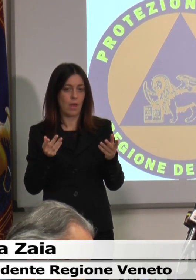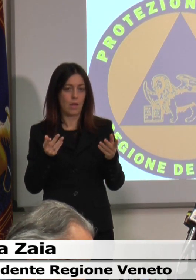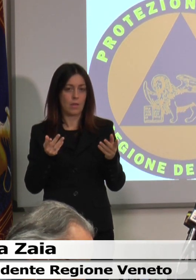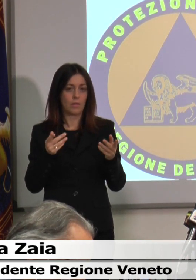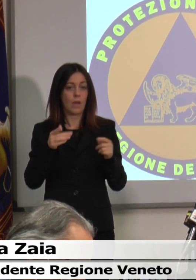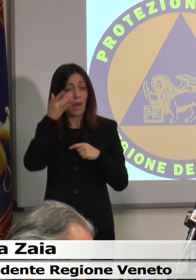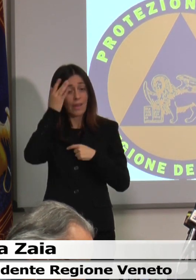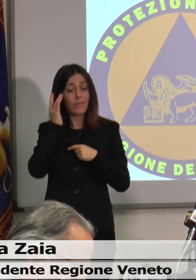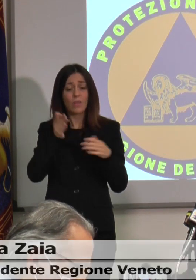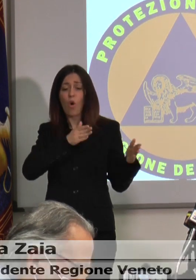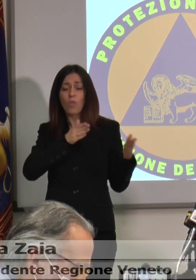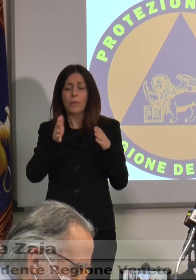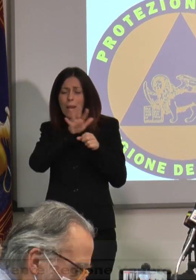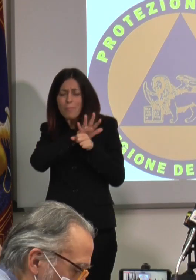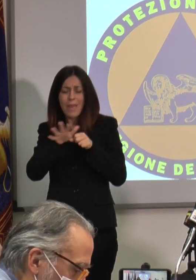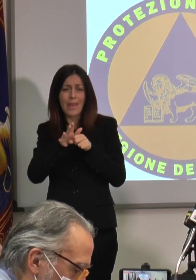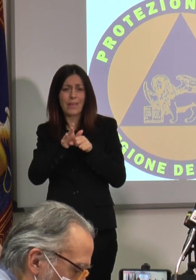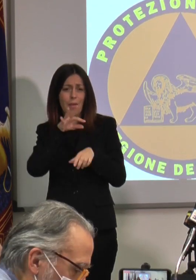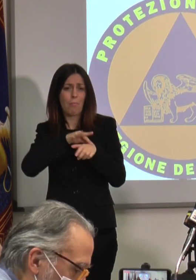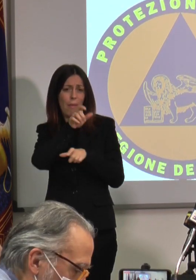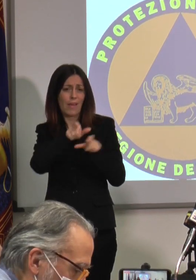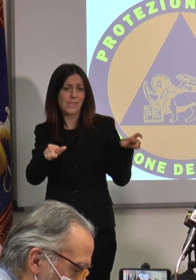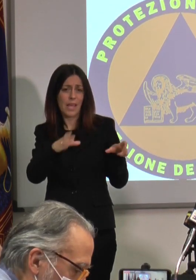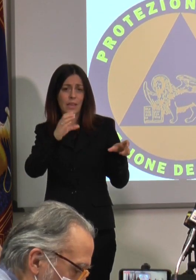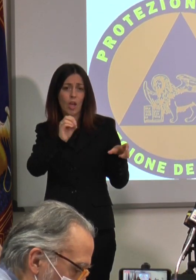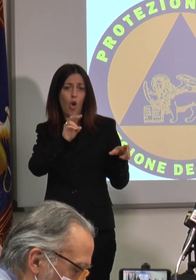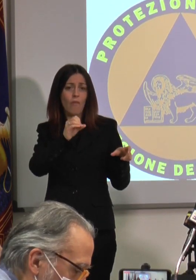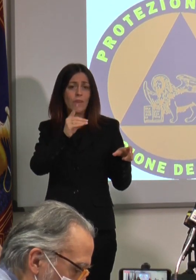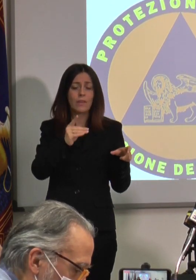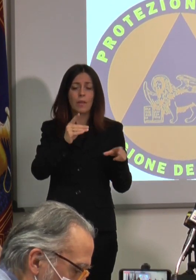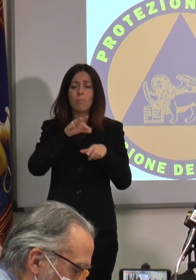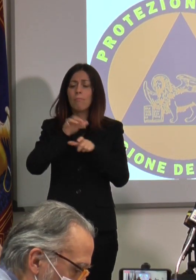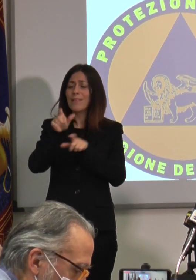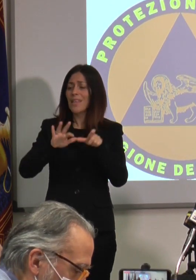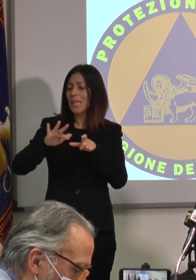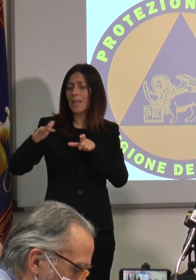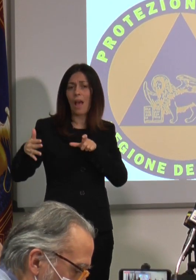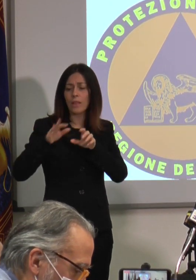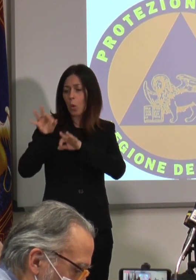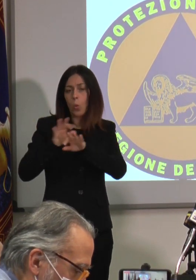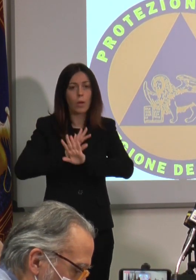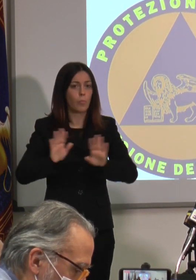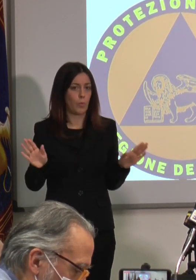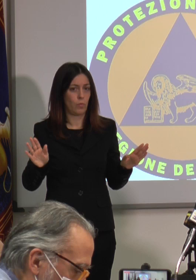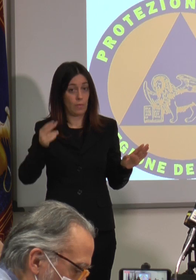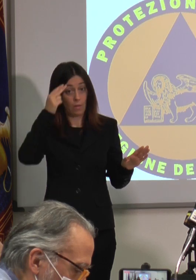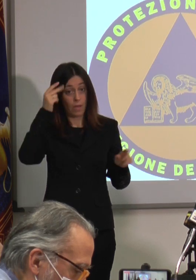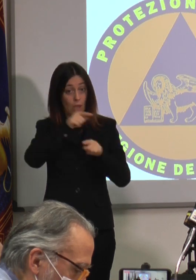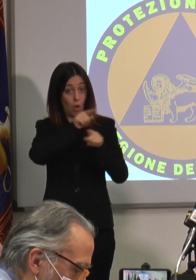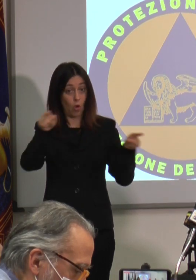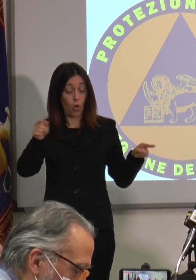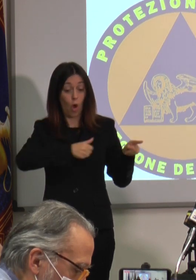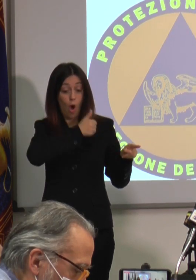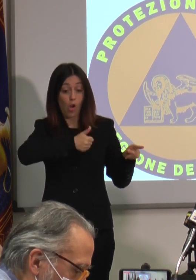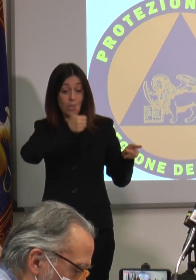Covid non riusciamo più a curare gli altri pazienti. Vi ricordo che questa regione eroga 80 milioni di prestazioni